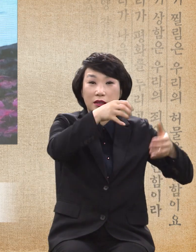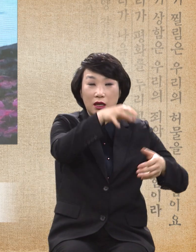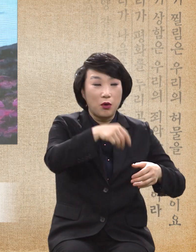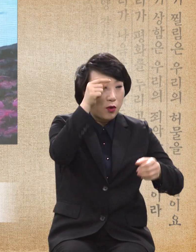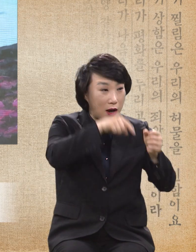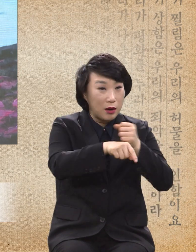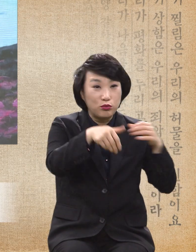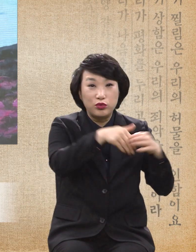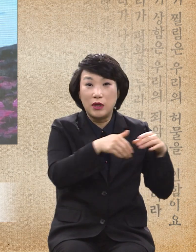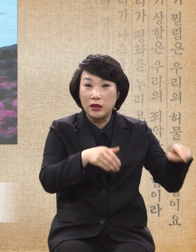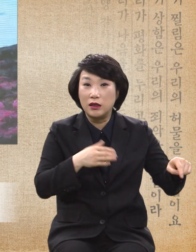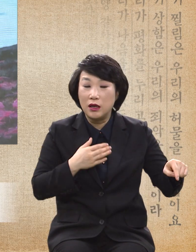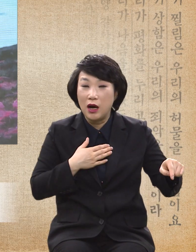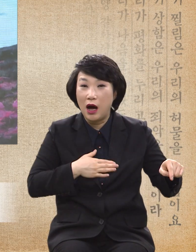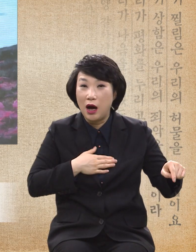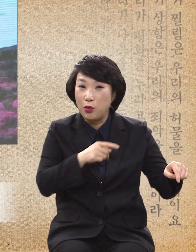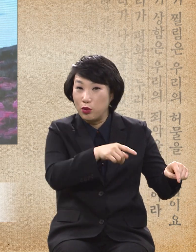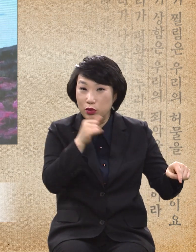문명이 뭐랍니까?